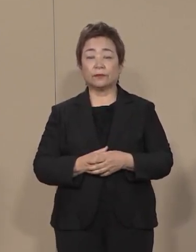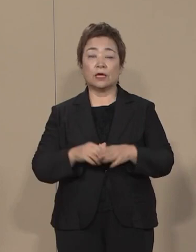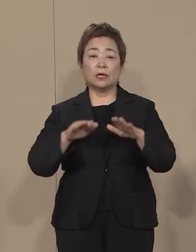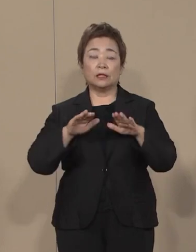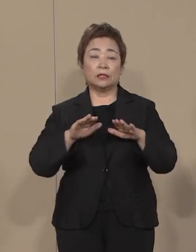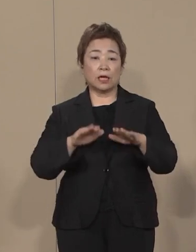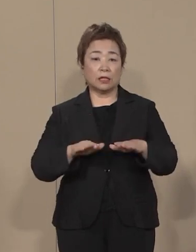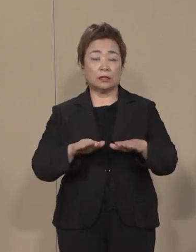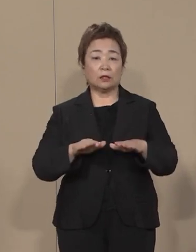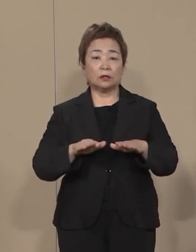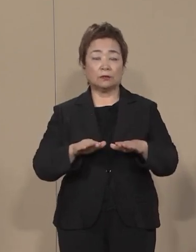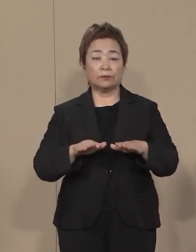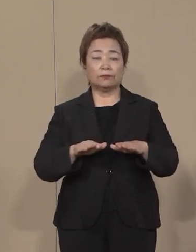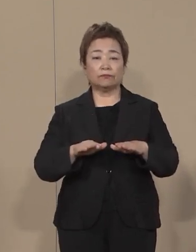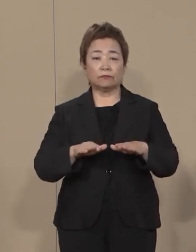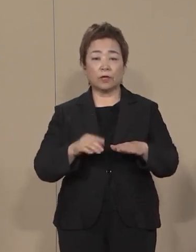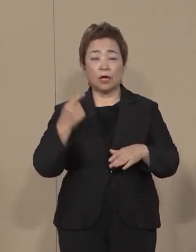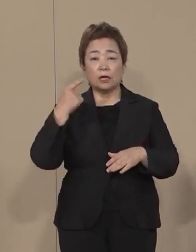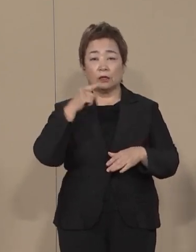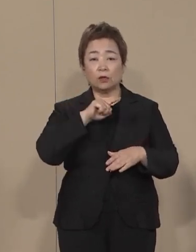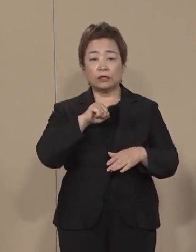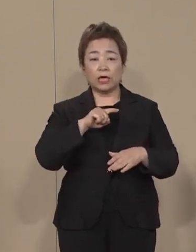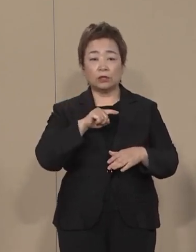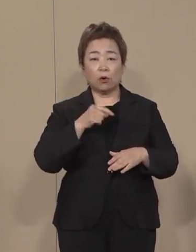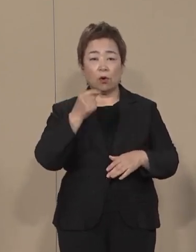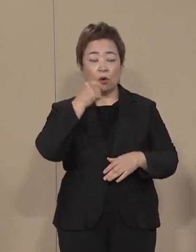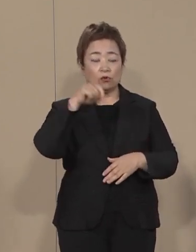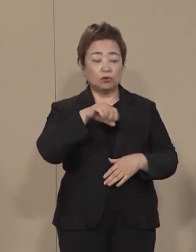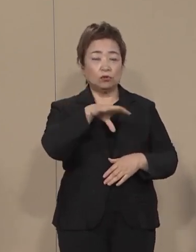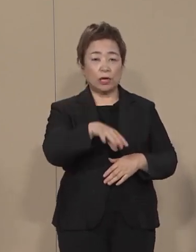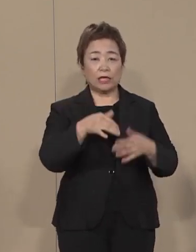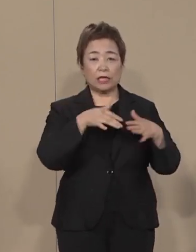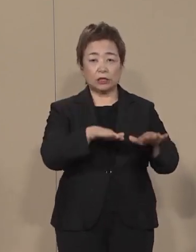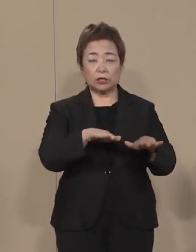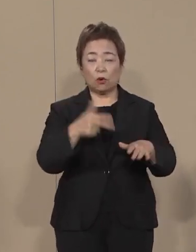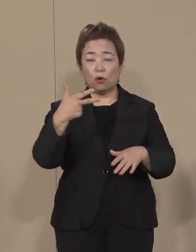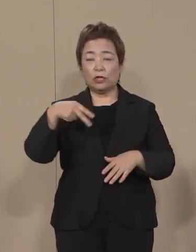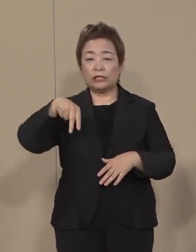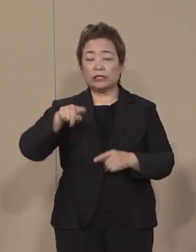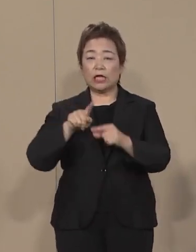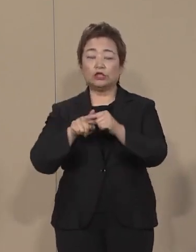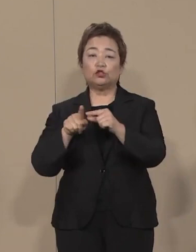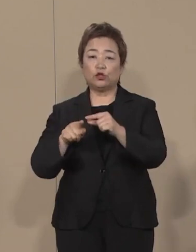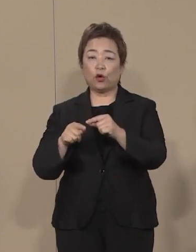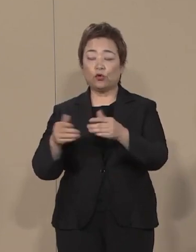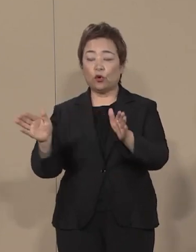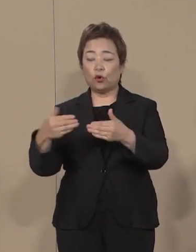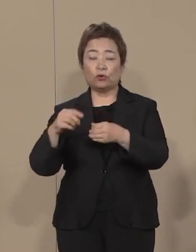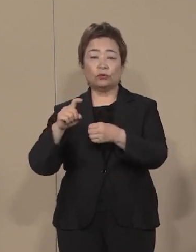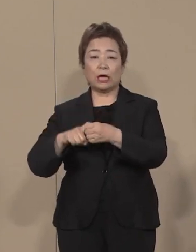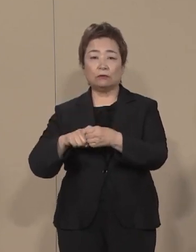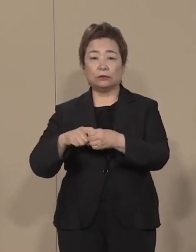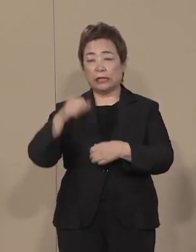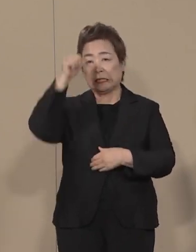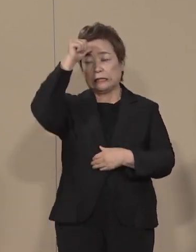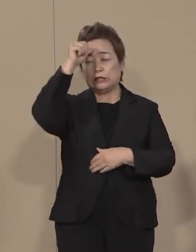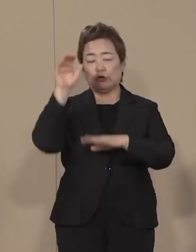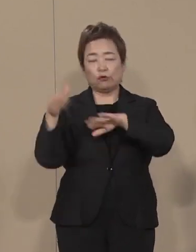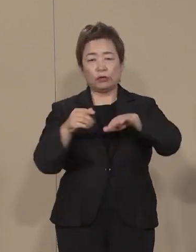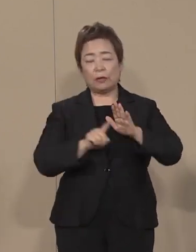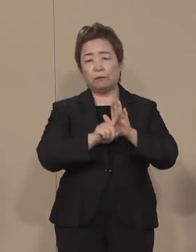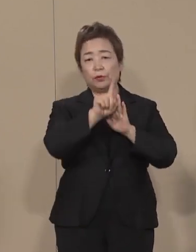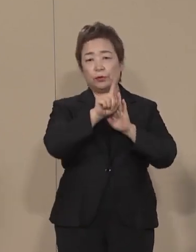下に今回ロシアによるウクライナ新香中共のロック弾インドのネップ